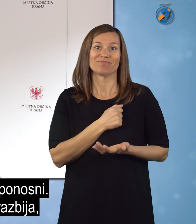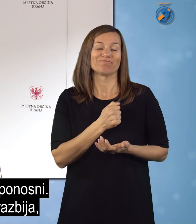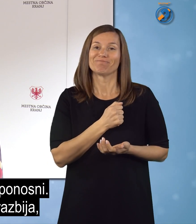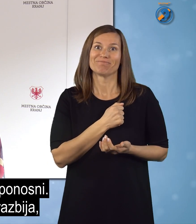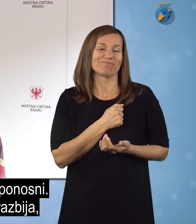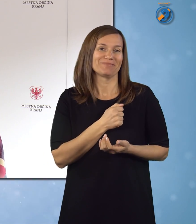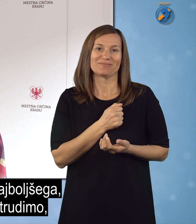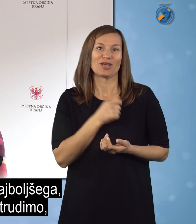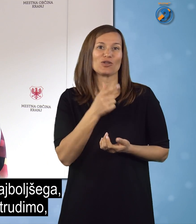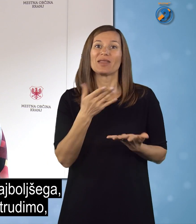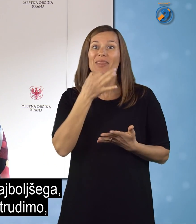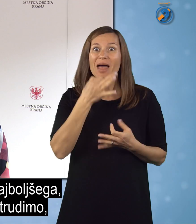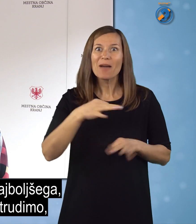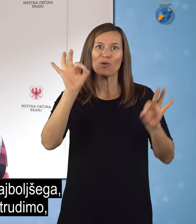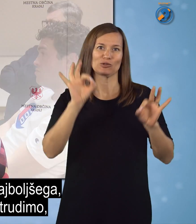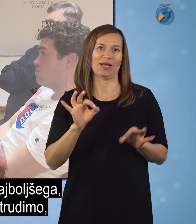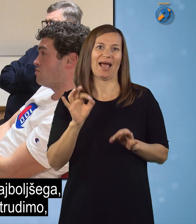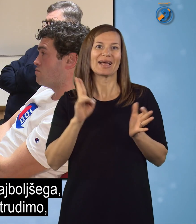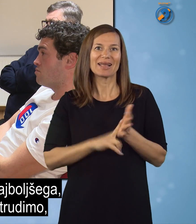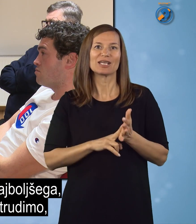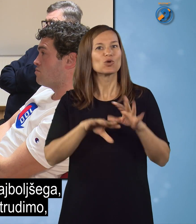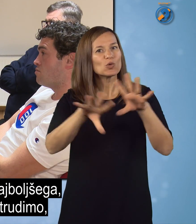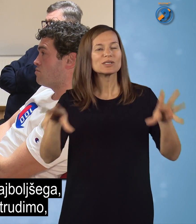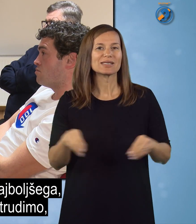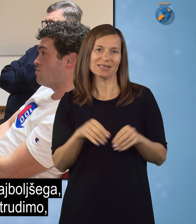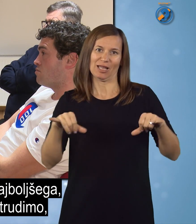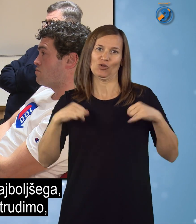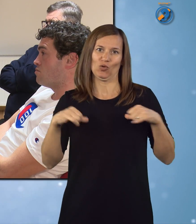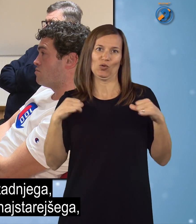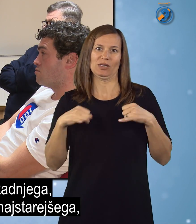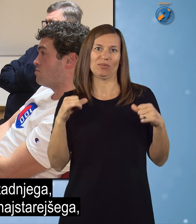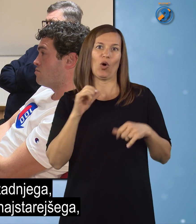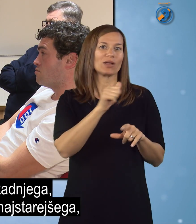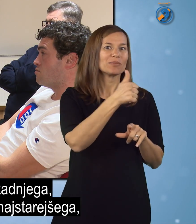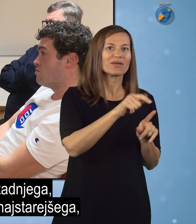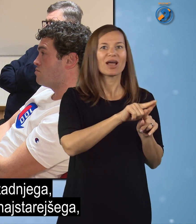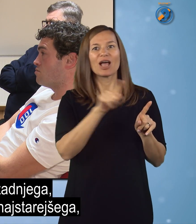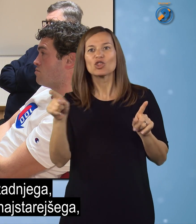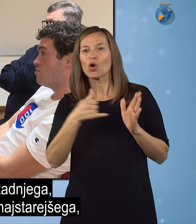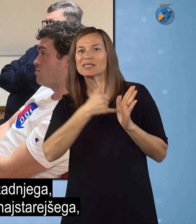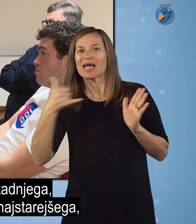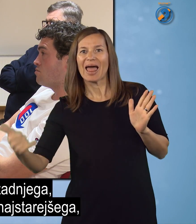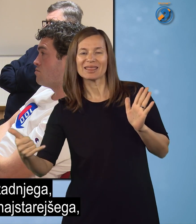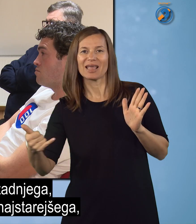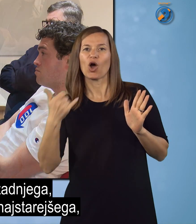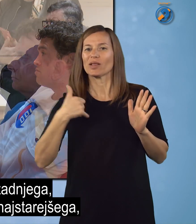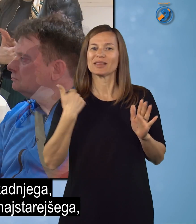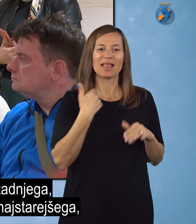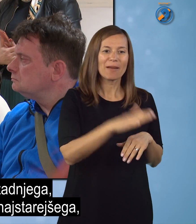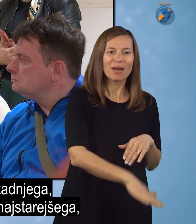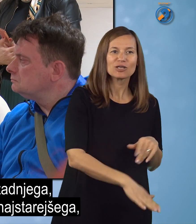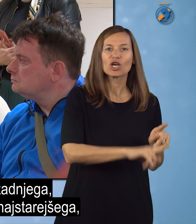Srce ti tako razbija, ker to je nekaj najboljšega, ker se res vsi trudimo od prvega do zadnjega,